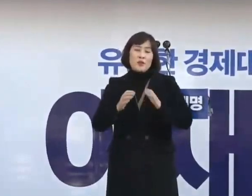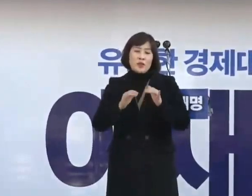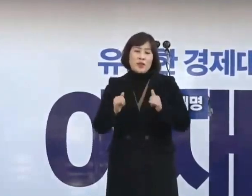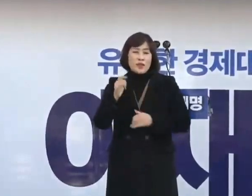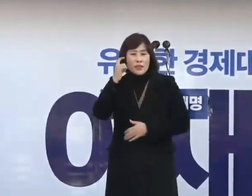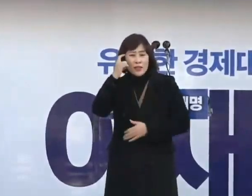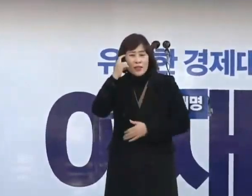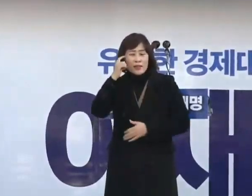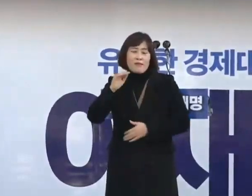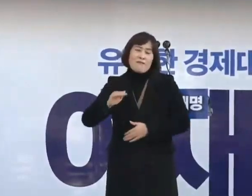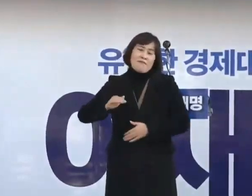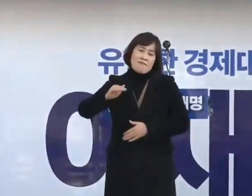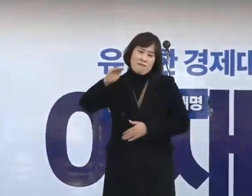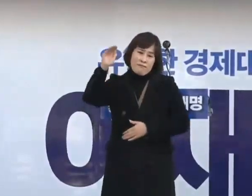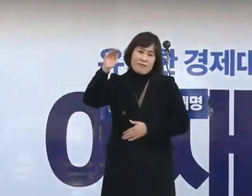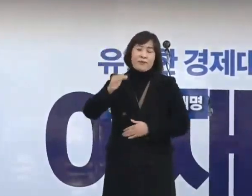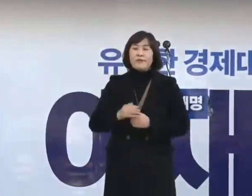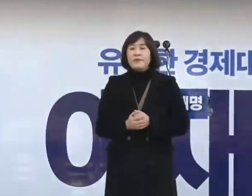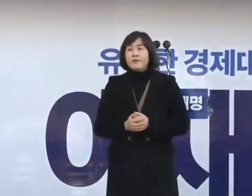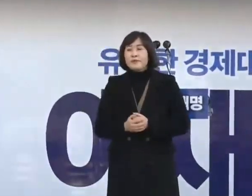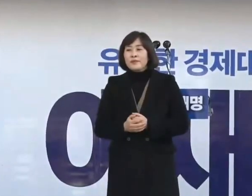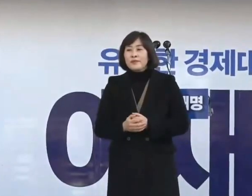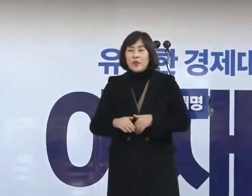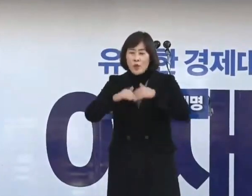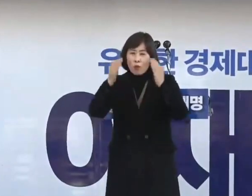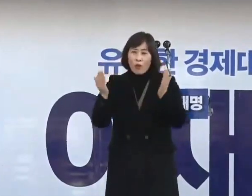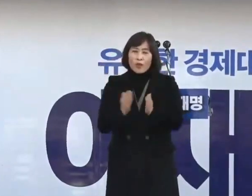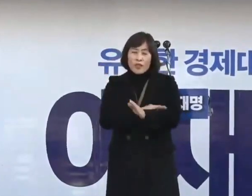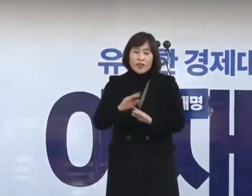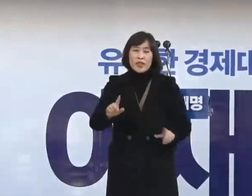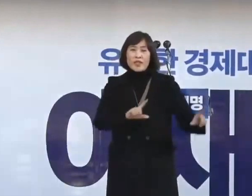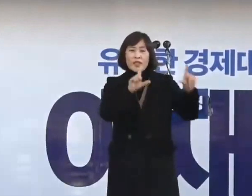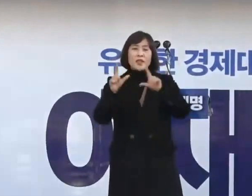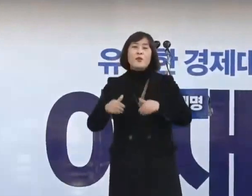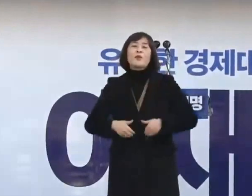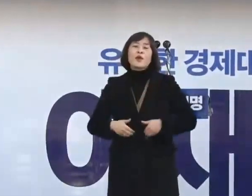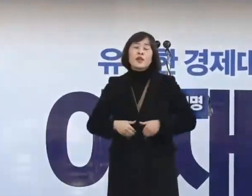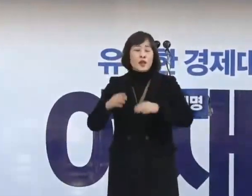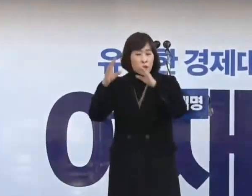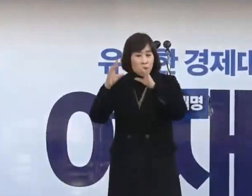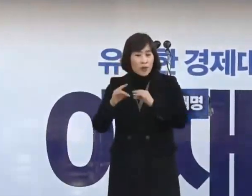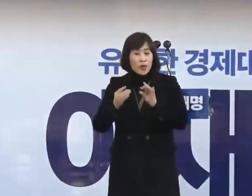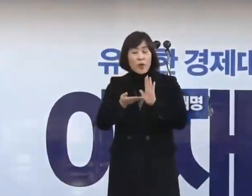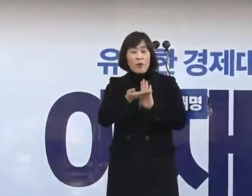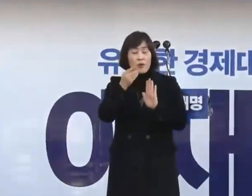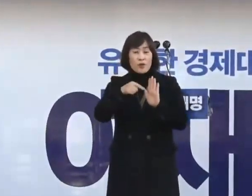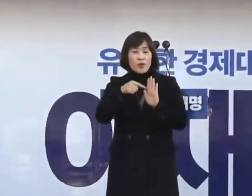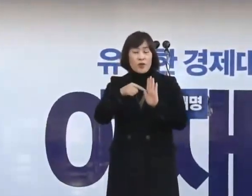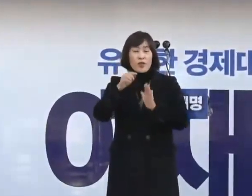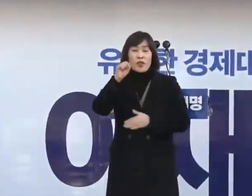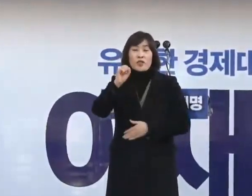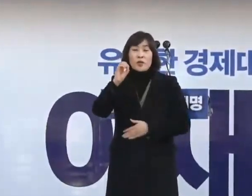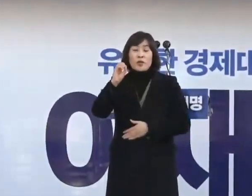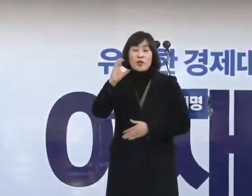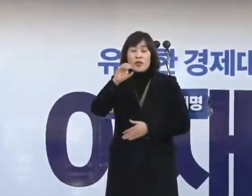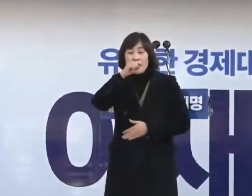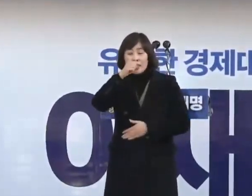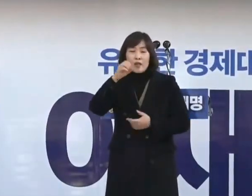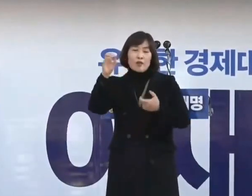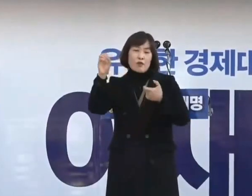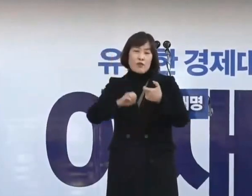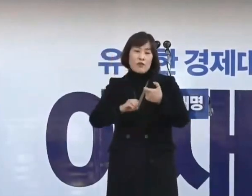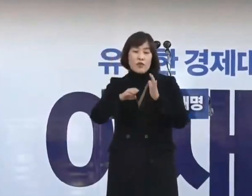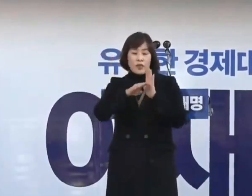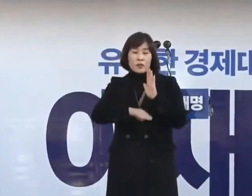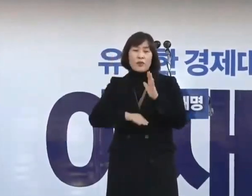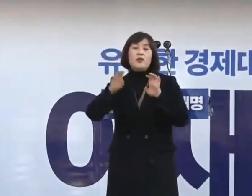국민들의 시민의식이 그만큼 높습니다. 그게 우리 모두가 잘 사는데 필요하다. 그래서 북쪽에 SOC 예산